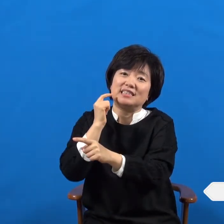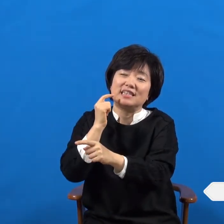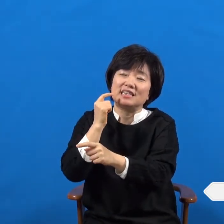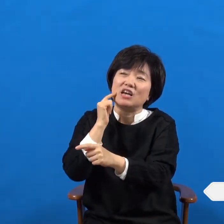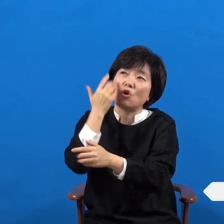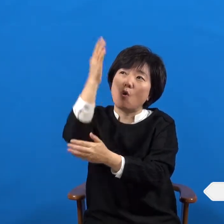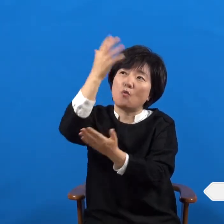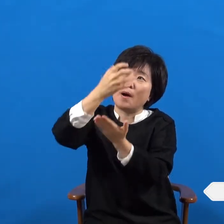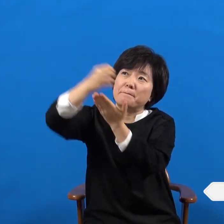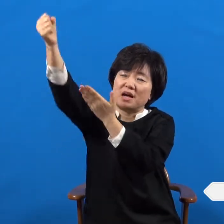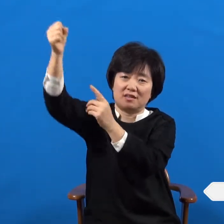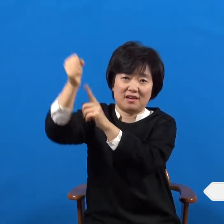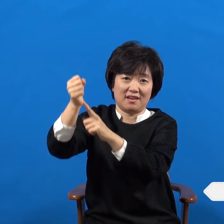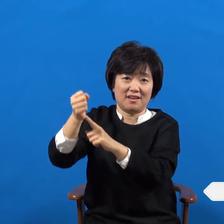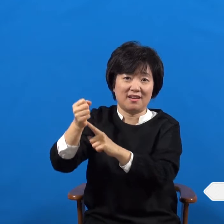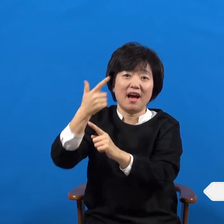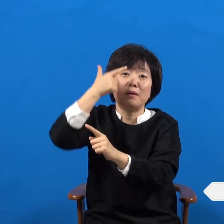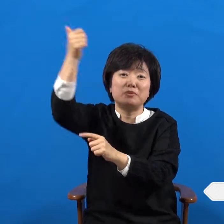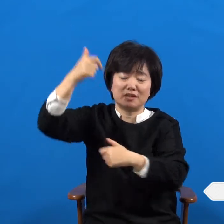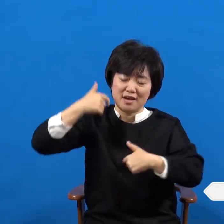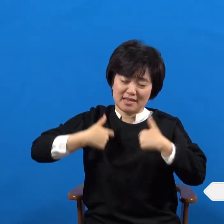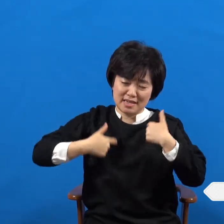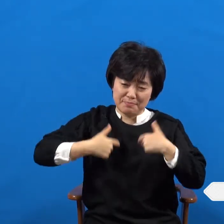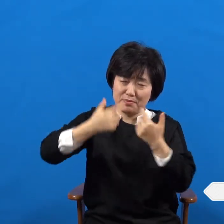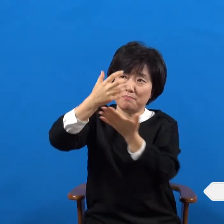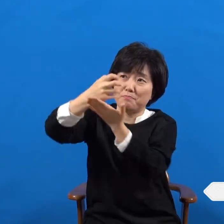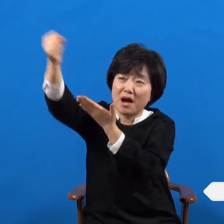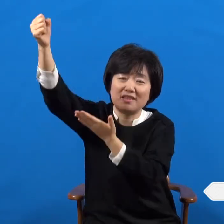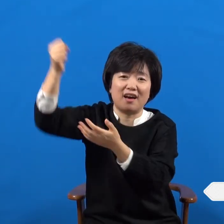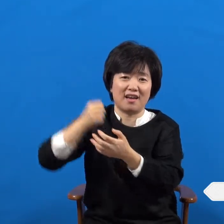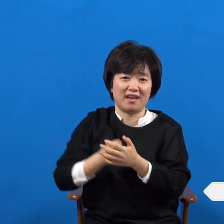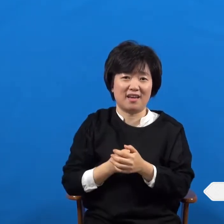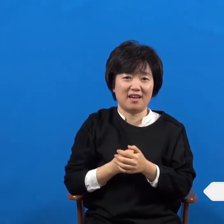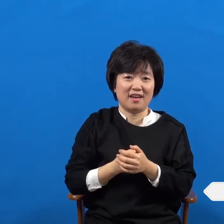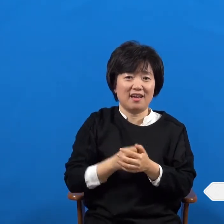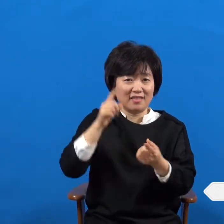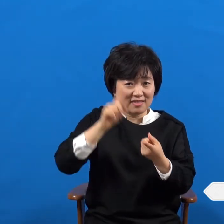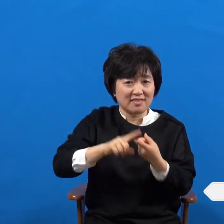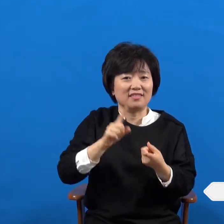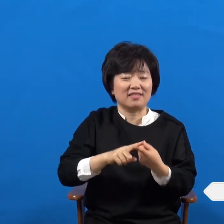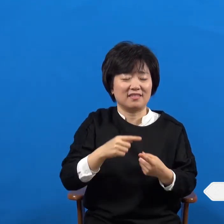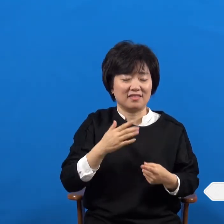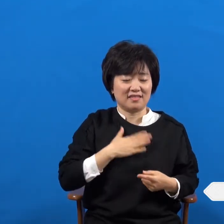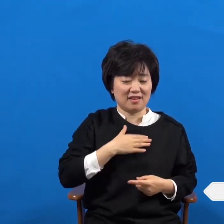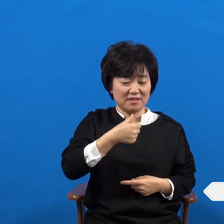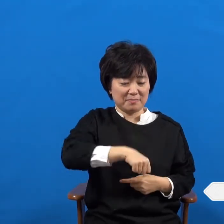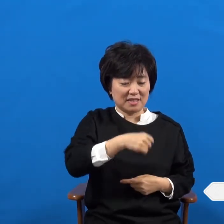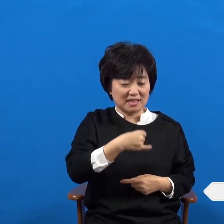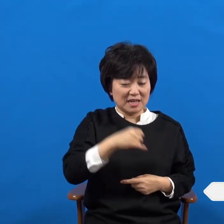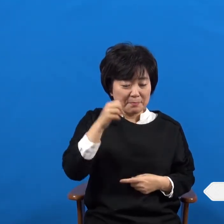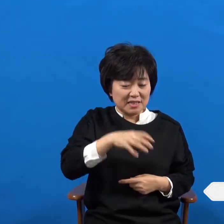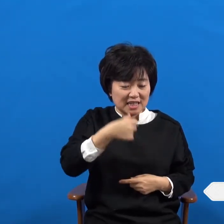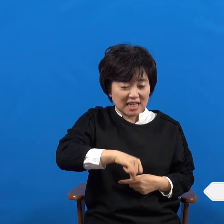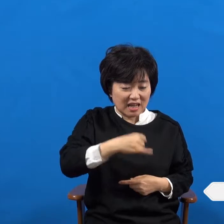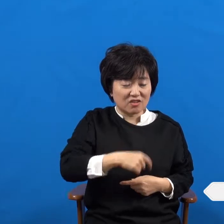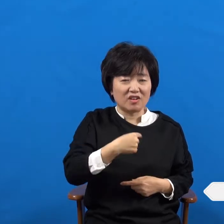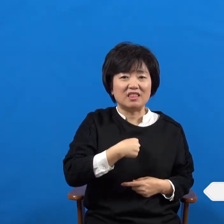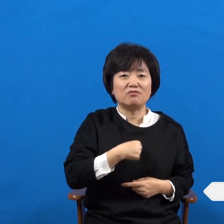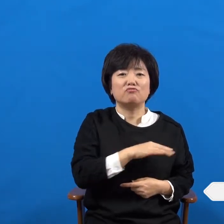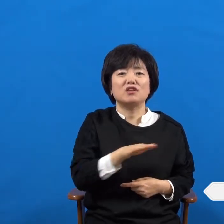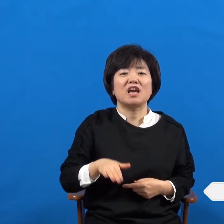기쁘시게 하는 것이라고 성경은 빛의 자녀인 여러분과 저에게 말씀하고